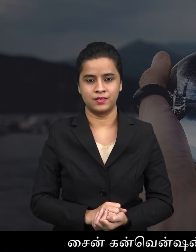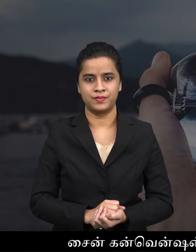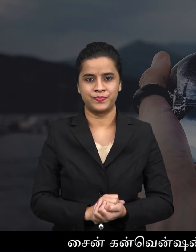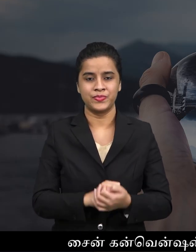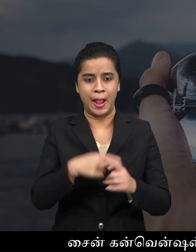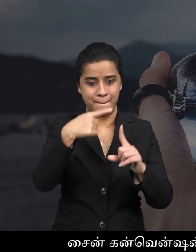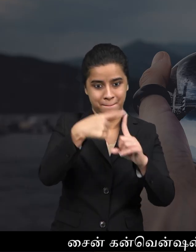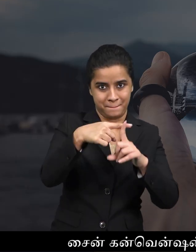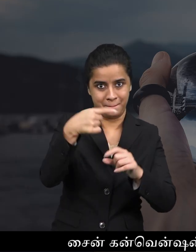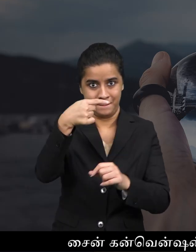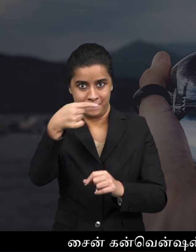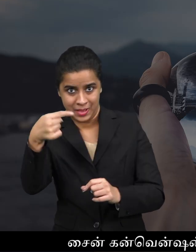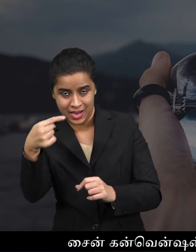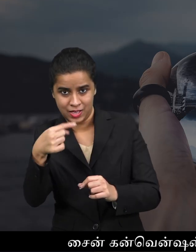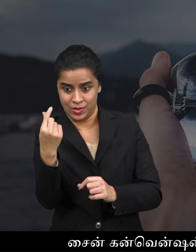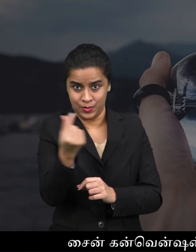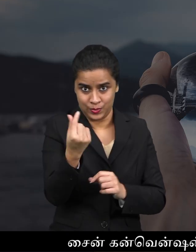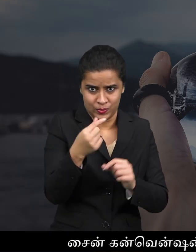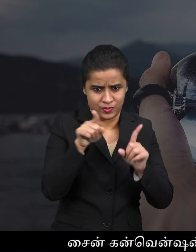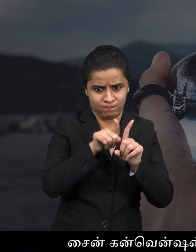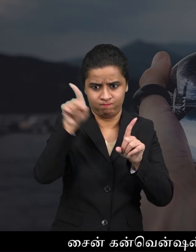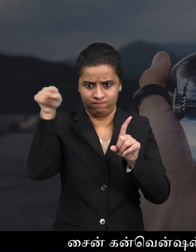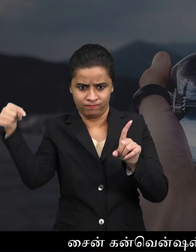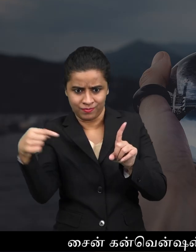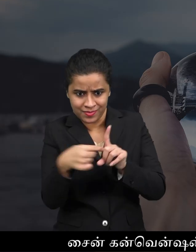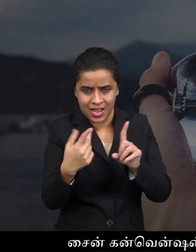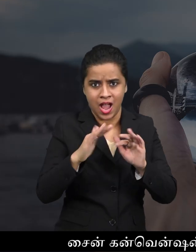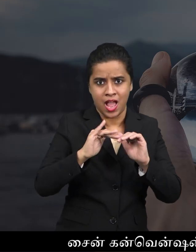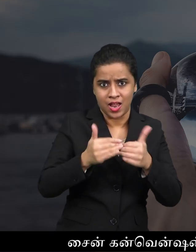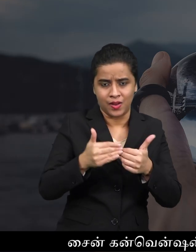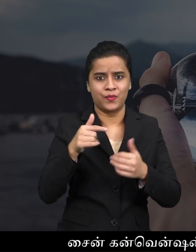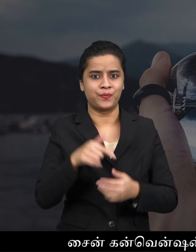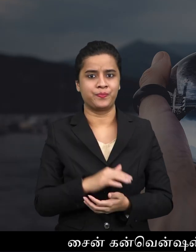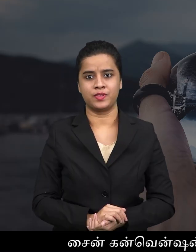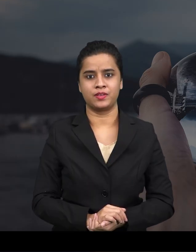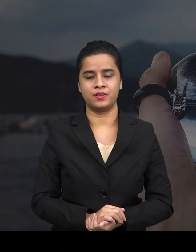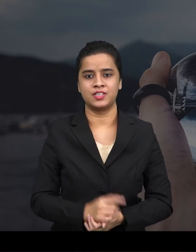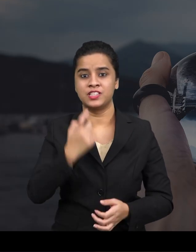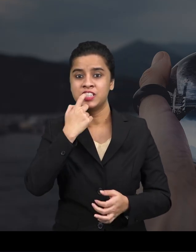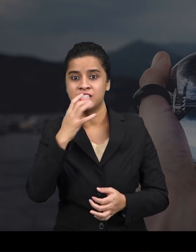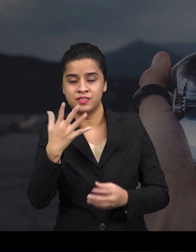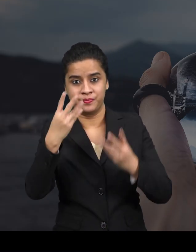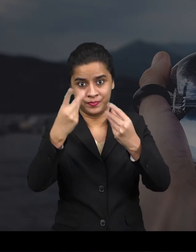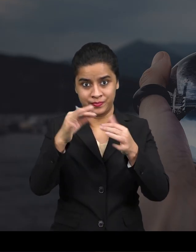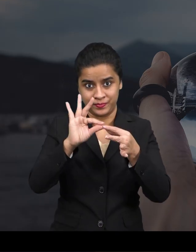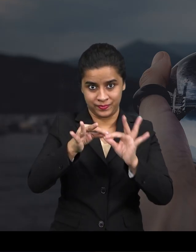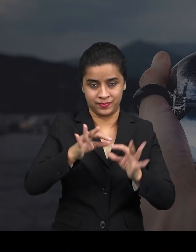மரபு குறியீடு, அதாவது புதிய கார்ட்டீசியன் மரபு குறியீடு, கண்ணாடி